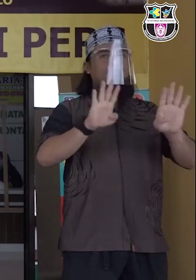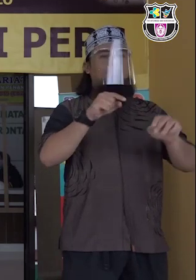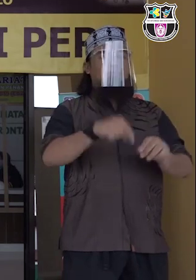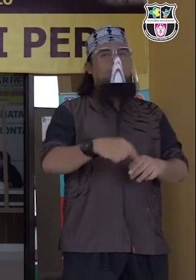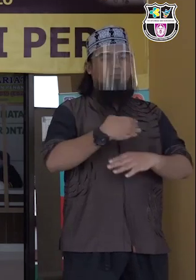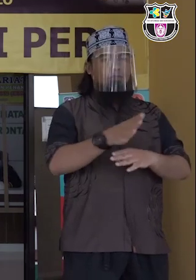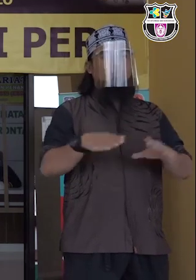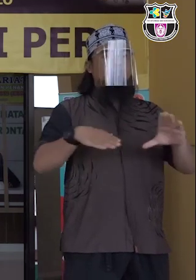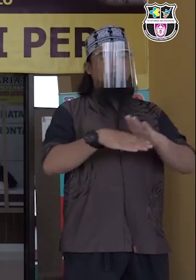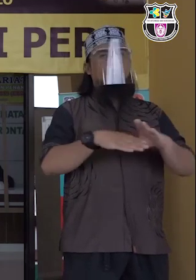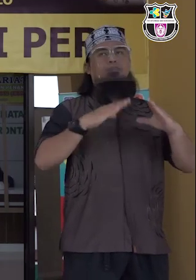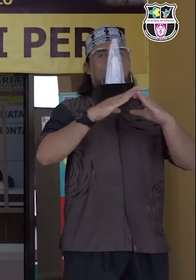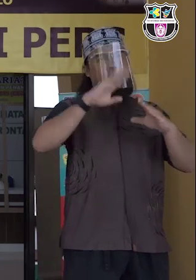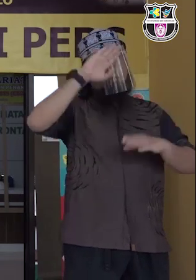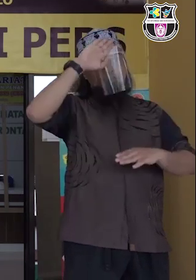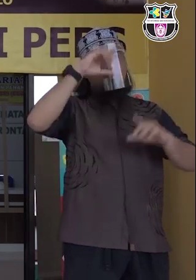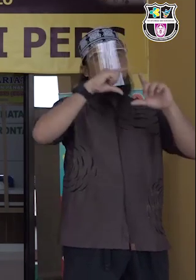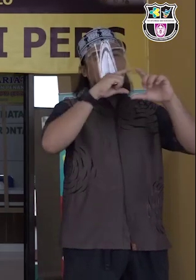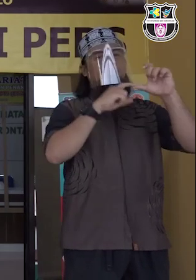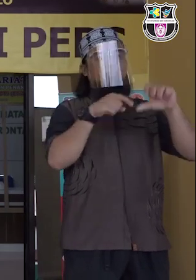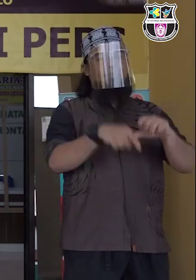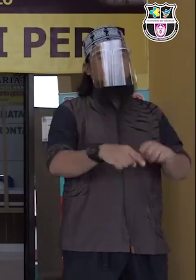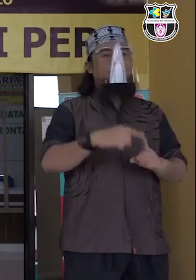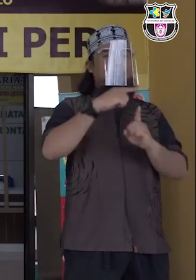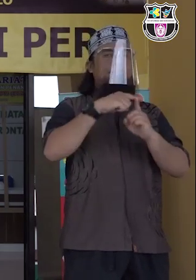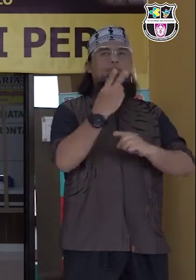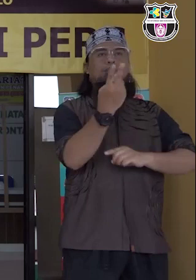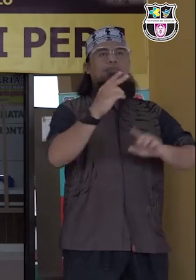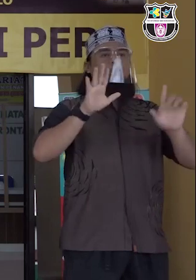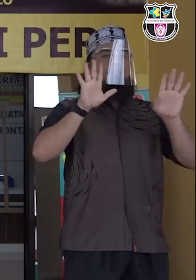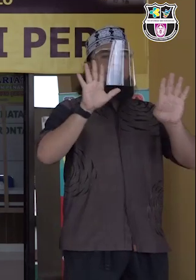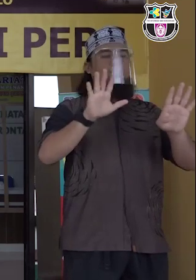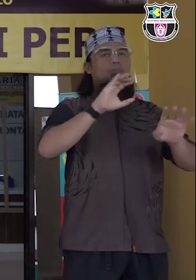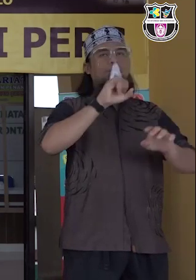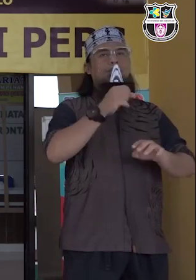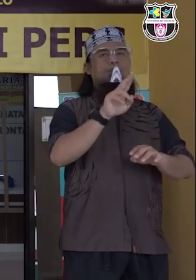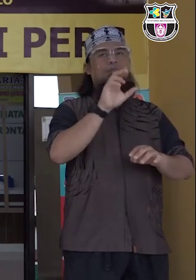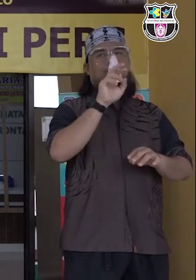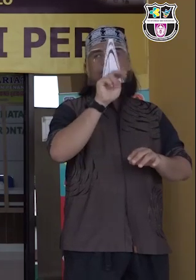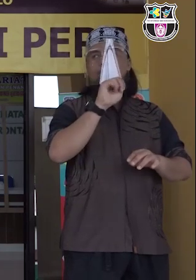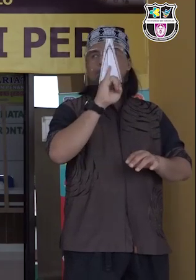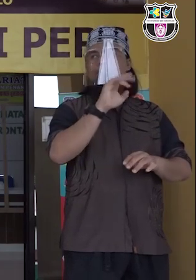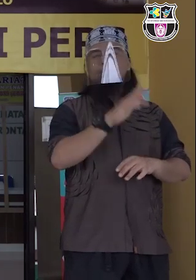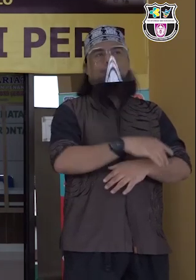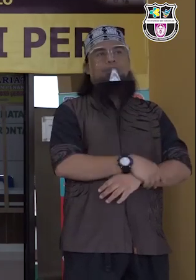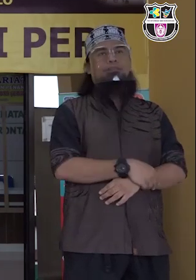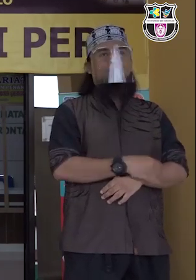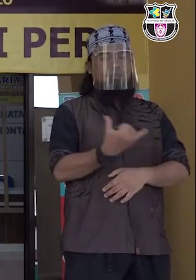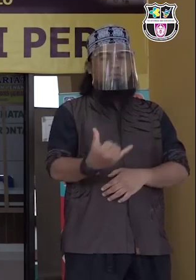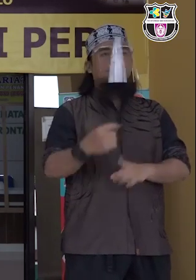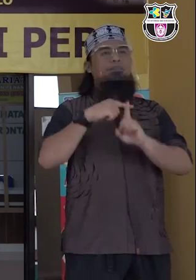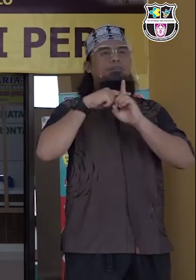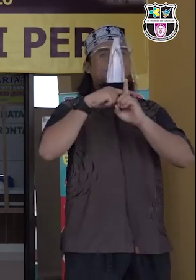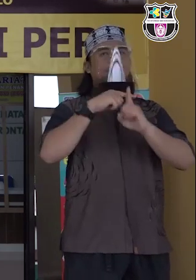rumah sakit Alois Sabu juga pada tanggal 29 Juni 2020 dan sekarang hasil PCR-nya